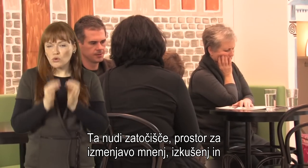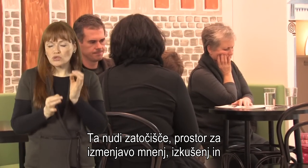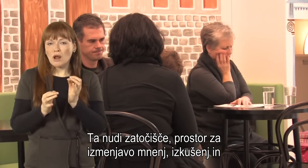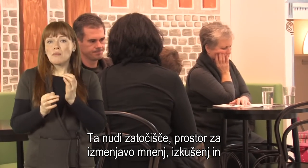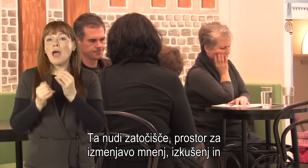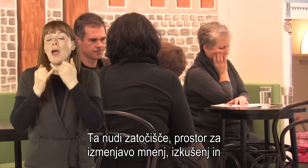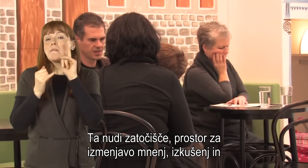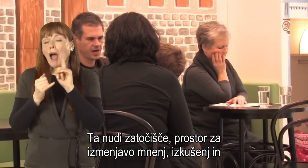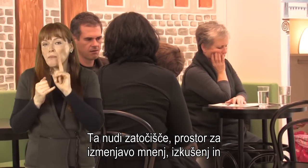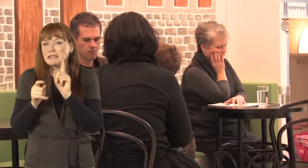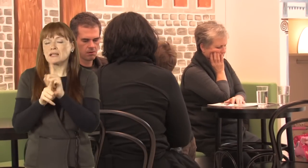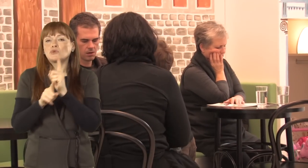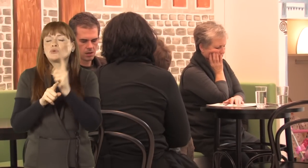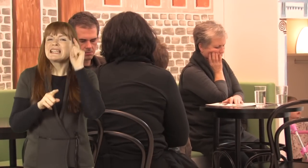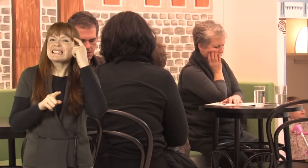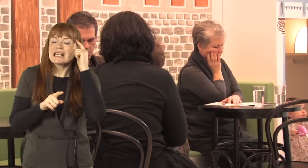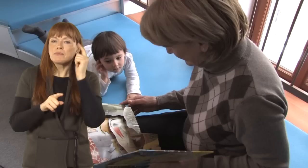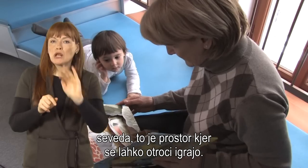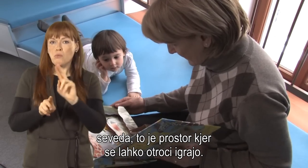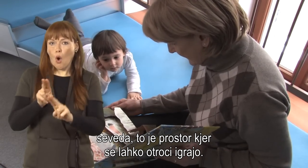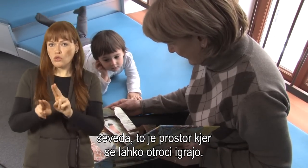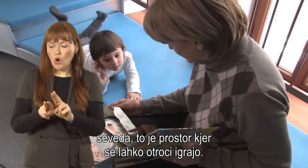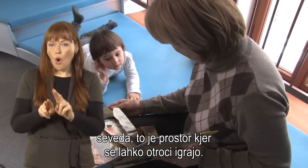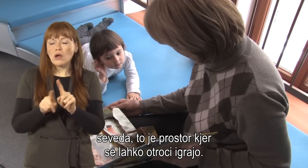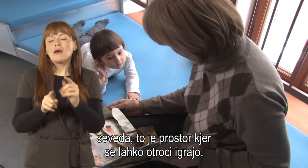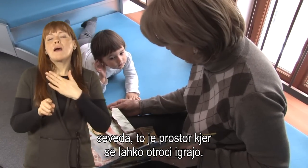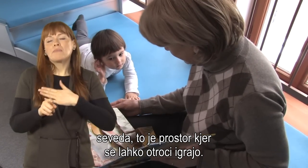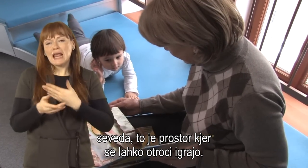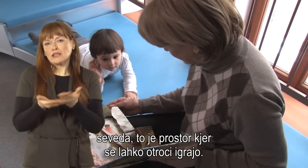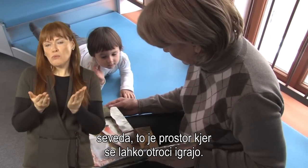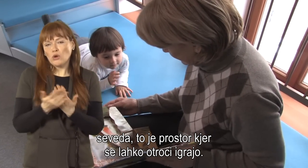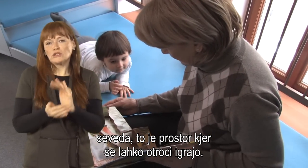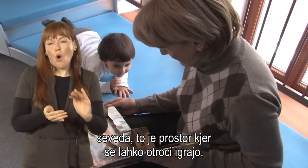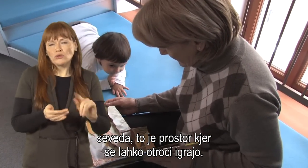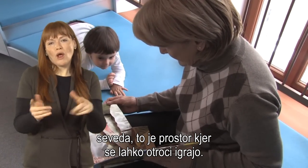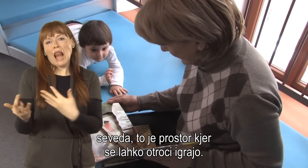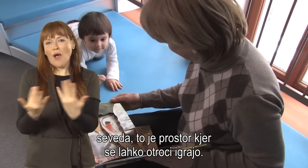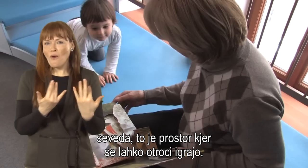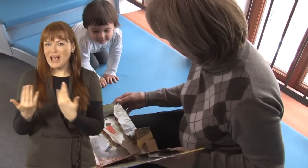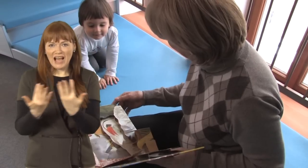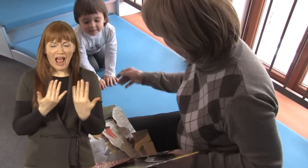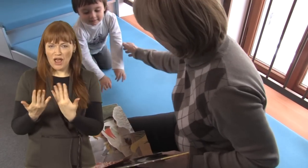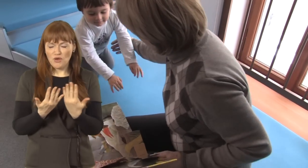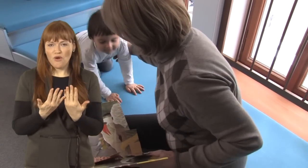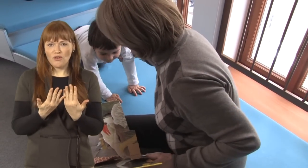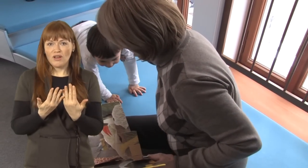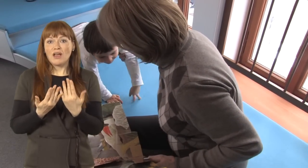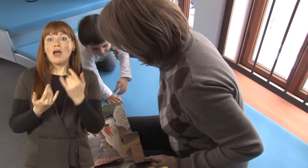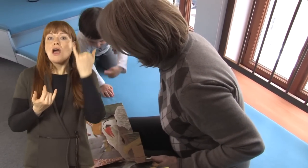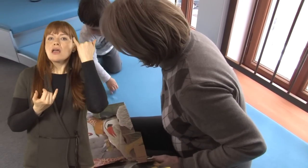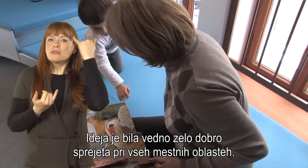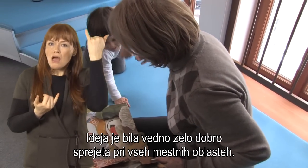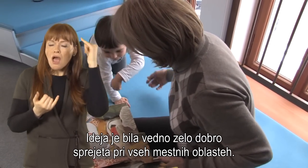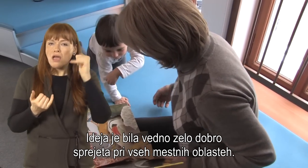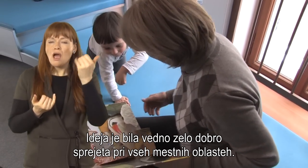mamicam, oziroma skrbnikom otrok, ne samo pač, da je to zelo prijeten prostor za otroke, kjer se lahko pač igrajo, ne.